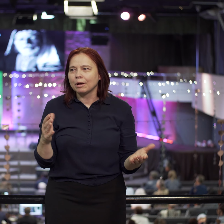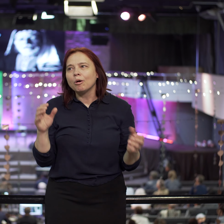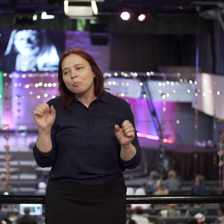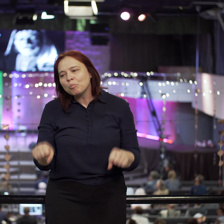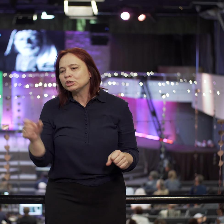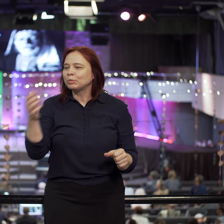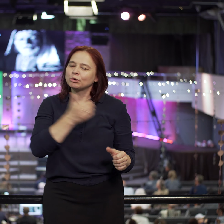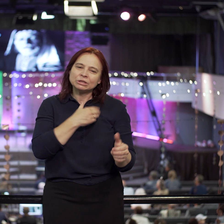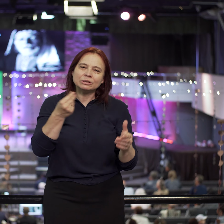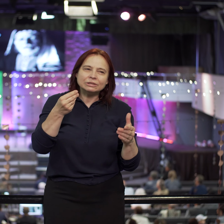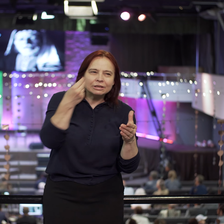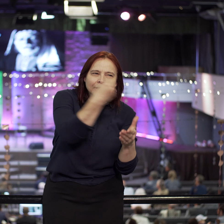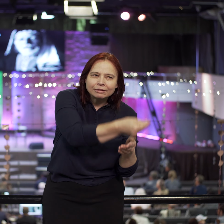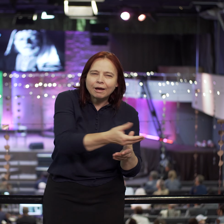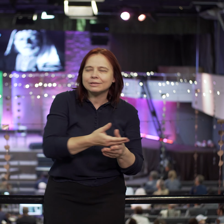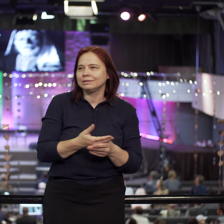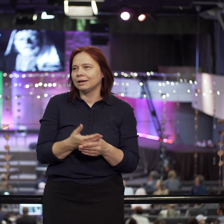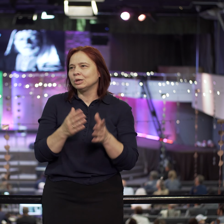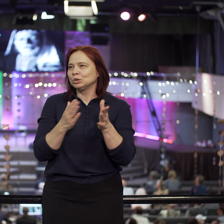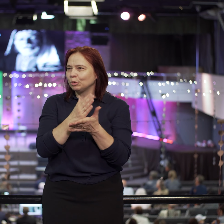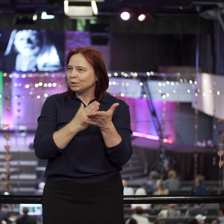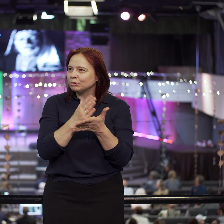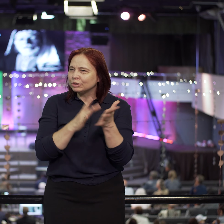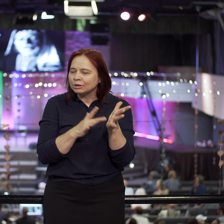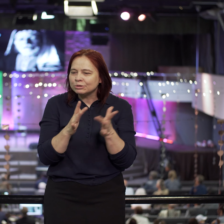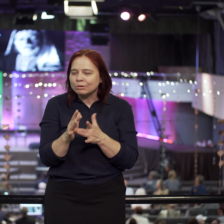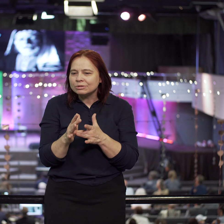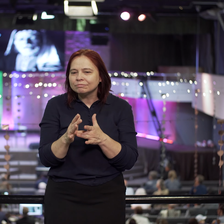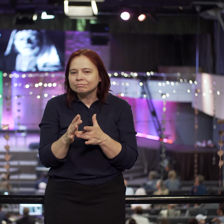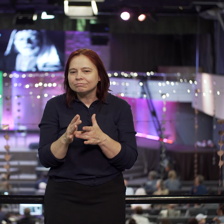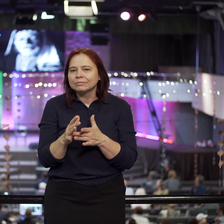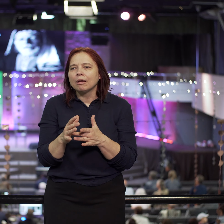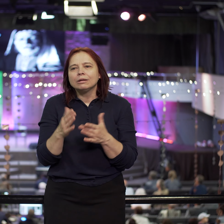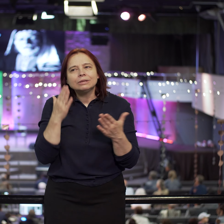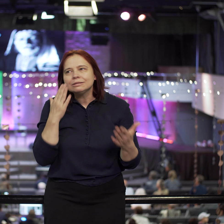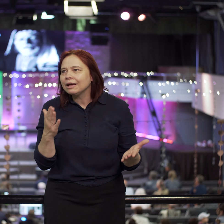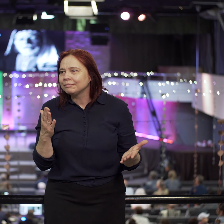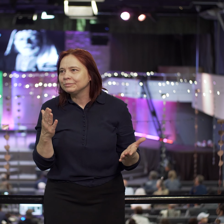служение. Может быть, так. Но мы видим с вами, что...